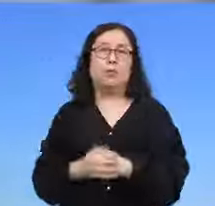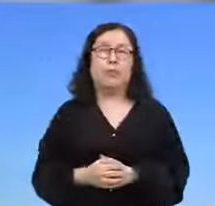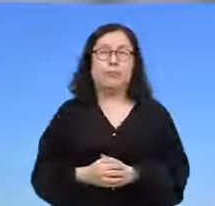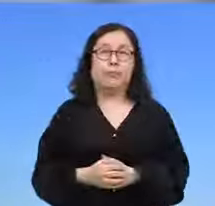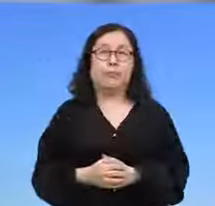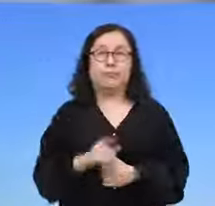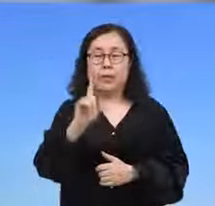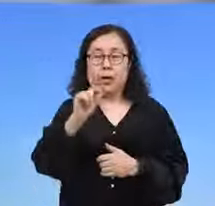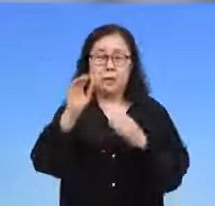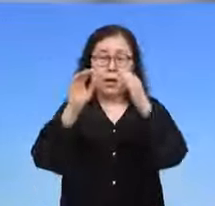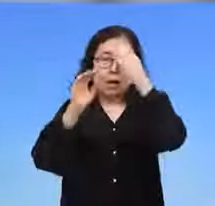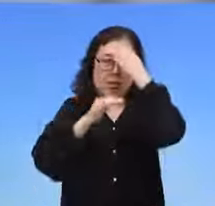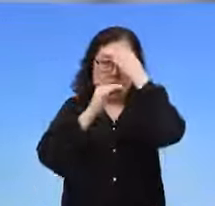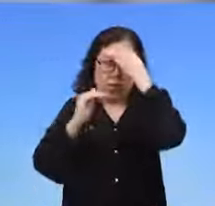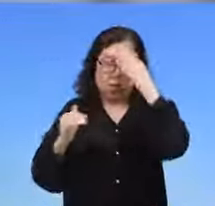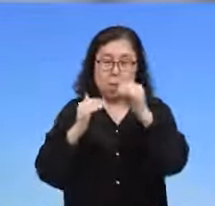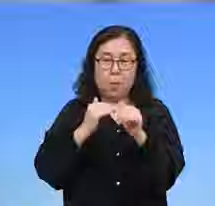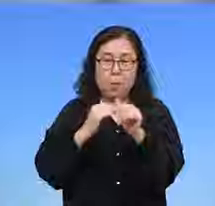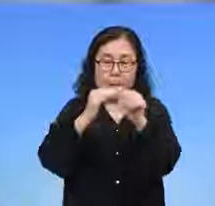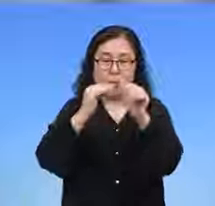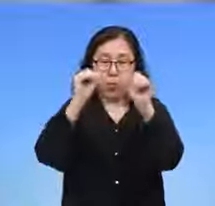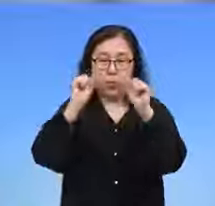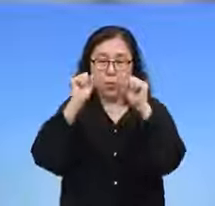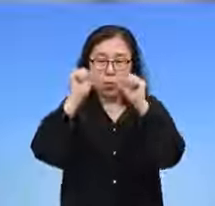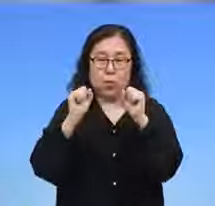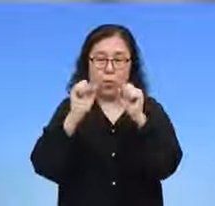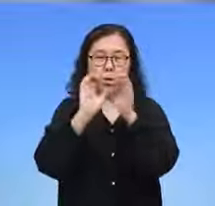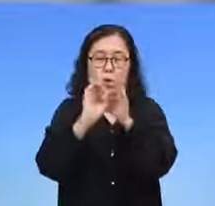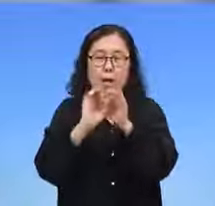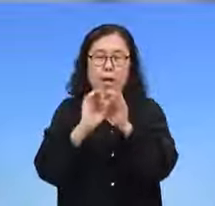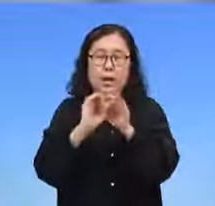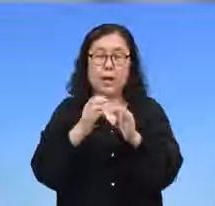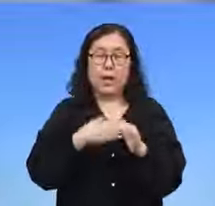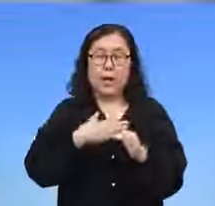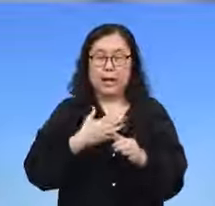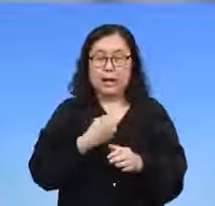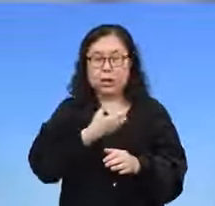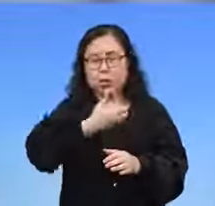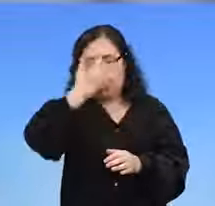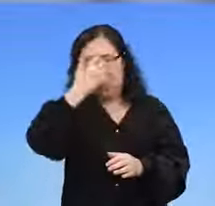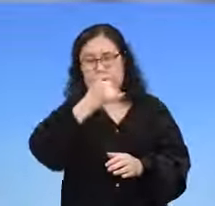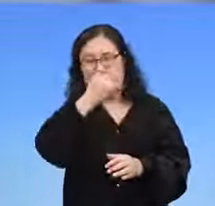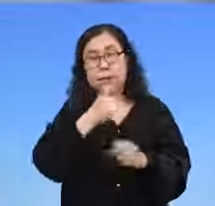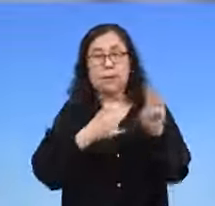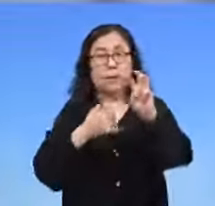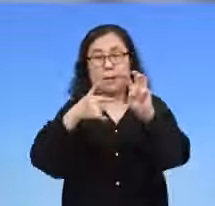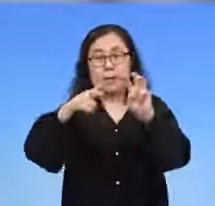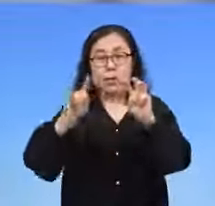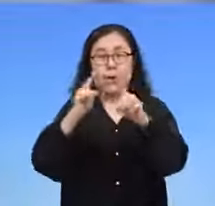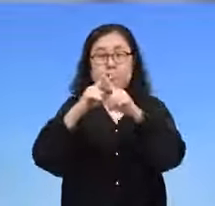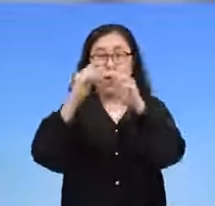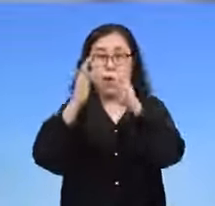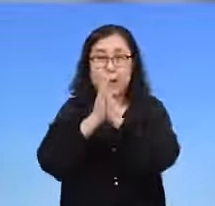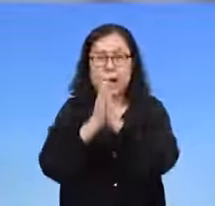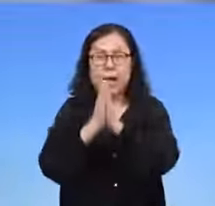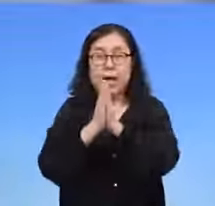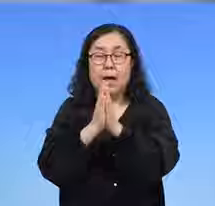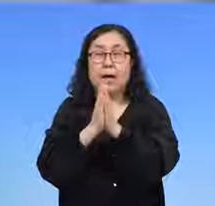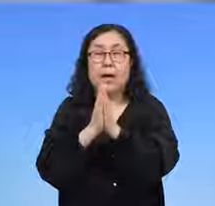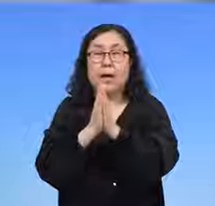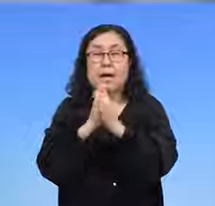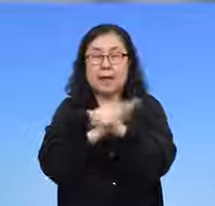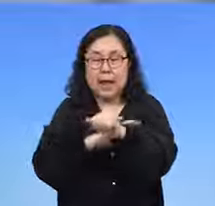성도 파송 운동을 통해 진짜 꾸고 있는 꿈이 하나 있습니다. 30개 교회가 고루고루 부흥하고 잘 되는